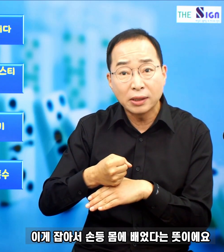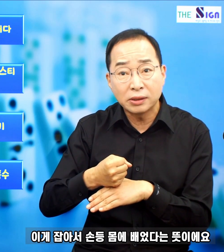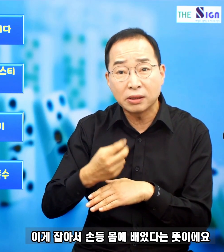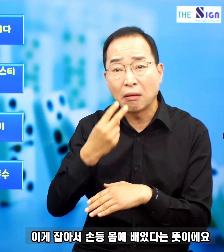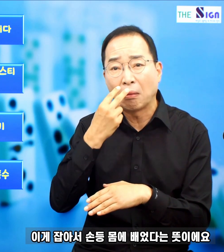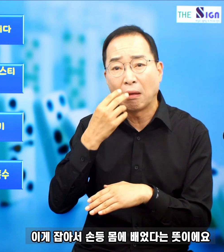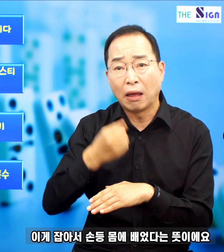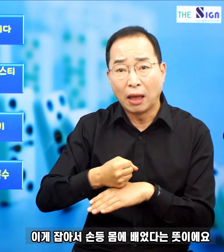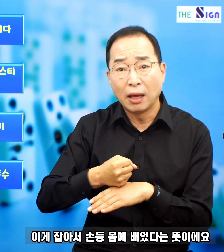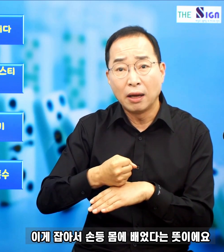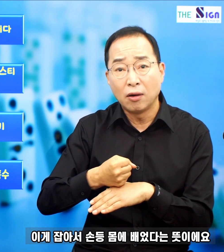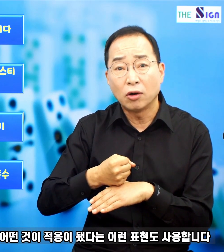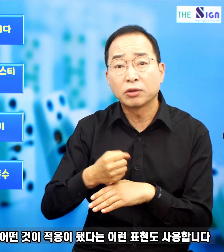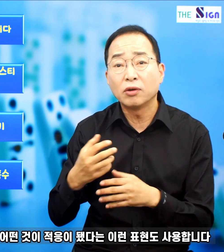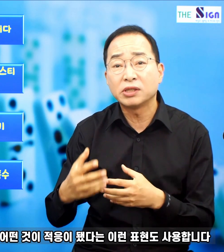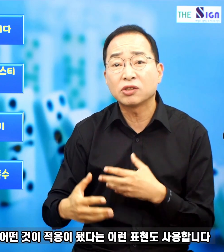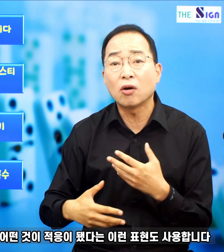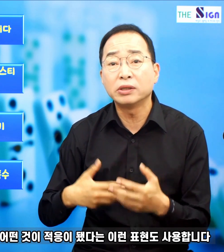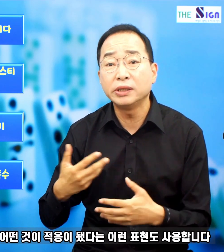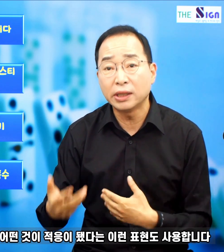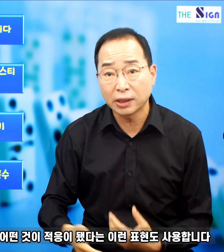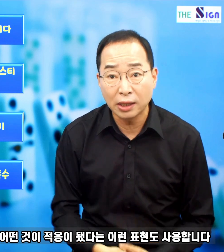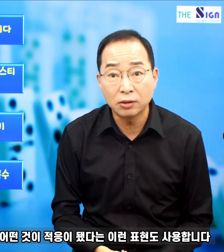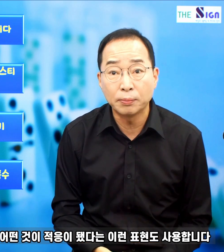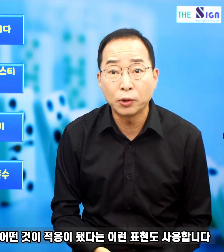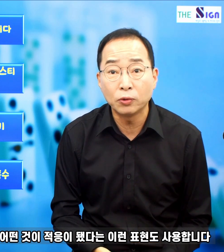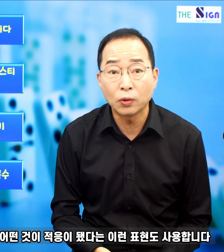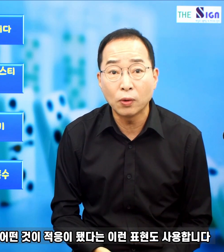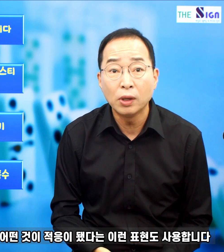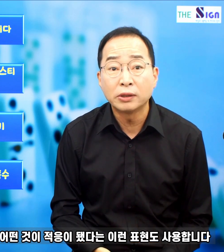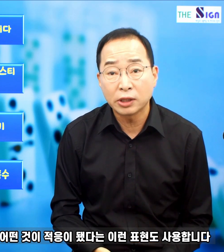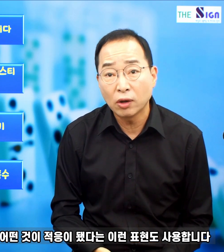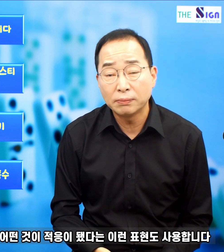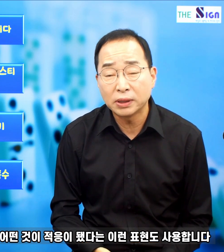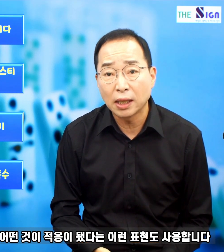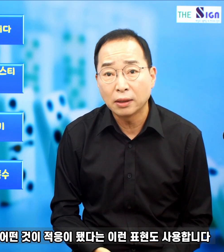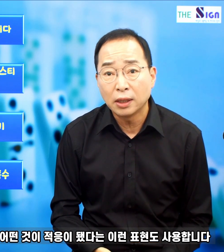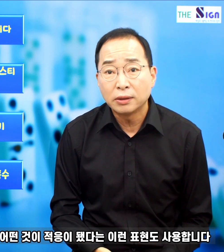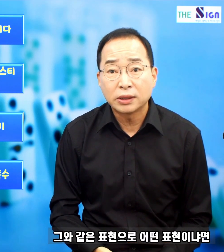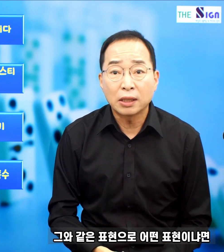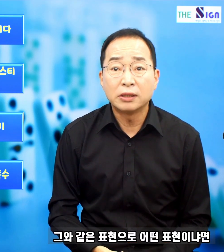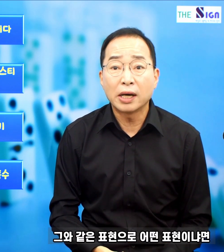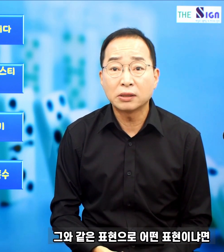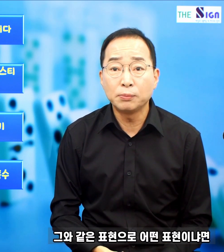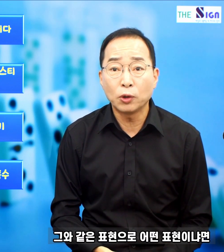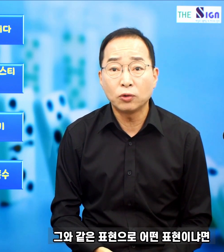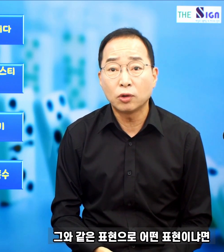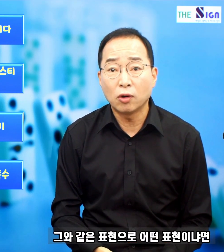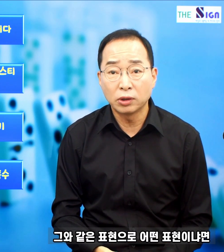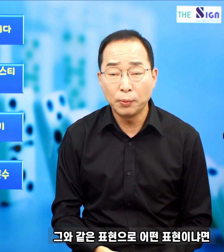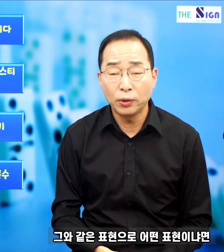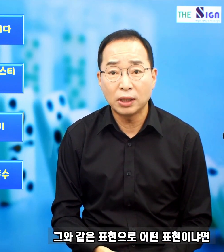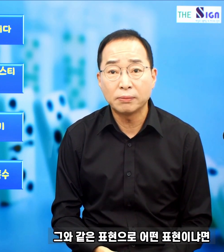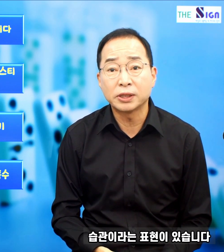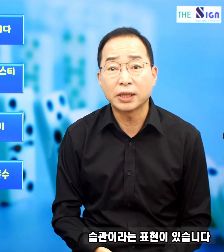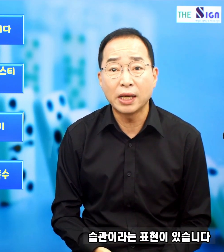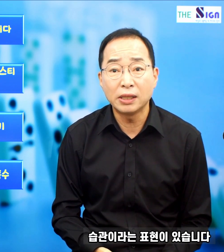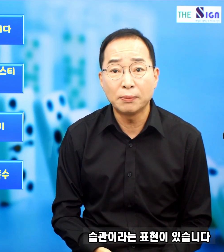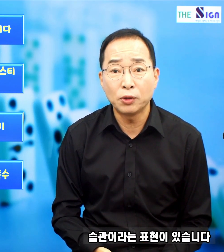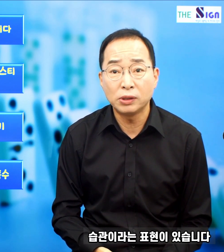뜻이에요. 어떤 것이 적응이 됐다는 이런 표현도 사용합니다. 자, 그와 같은 표현으로 어떤 표현이냐면 습관이라는 표현이